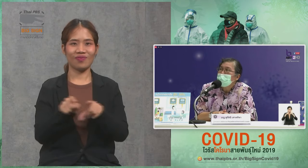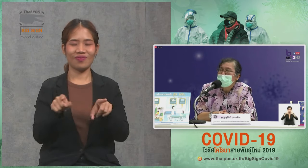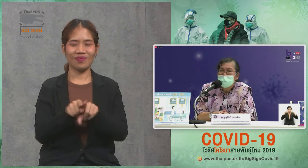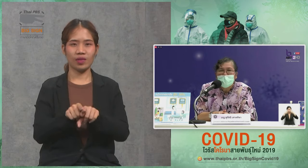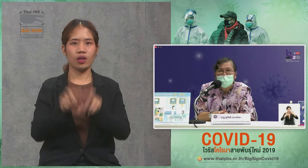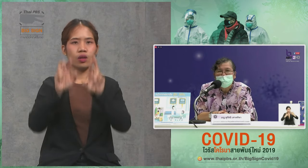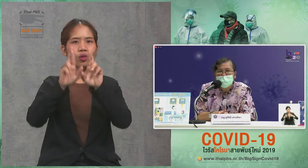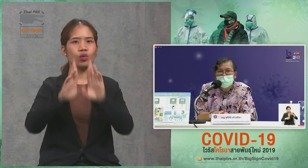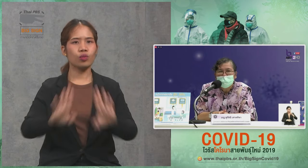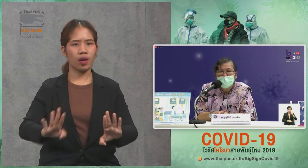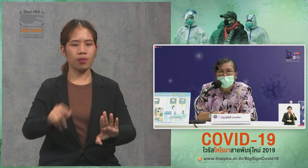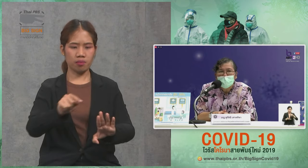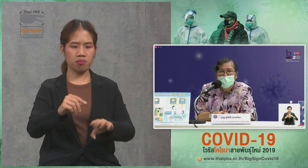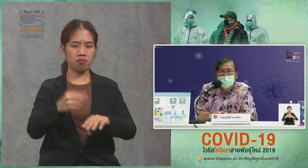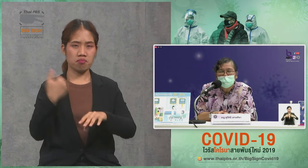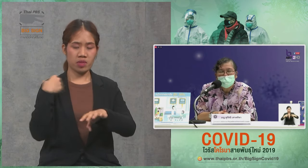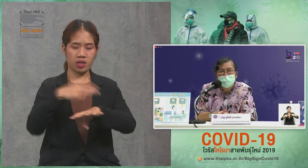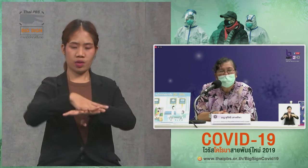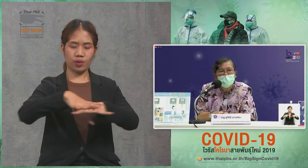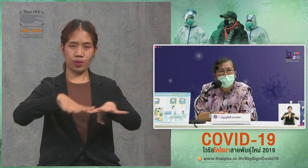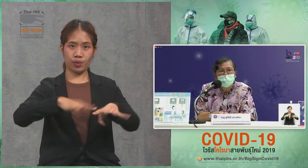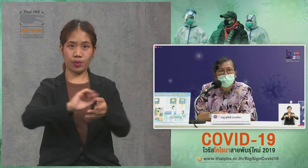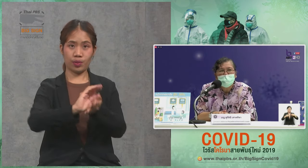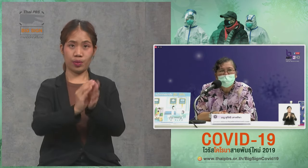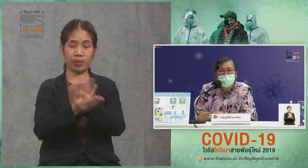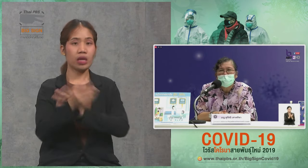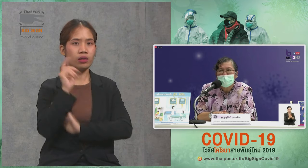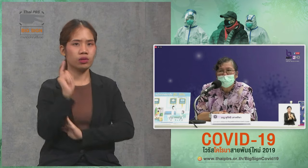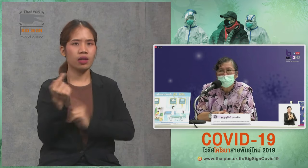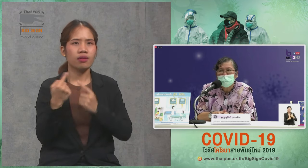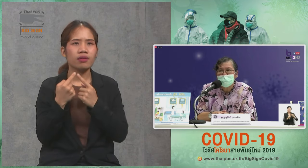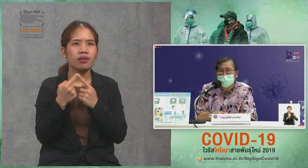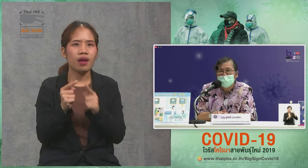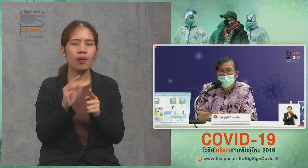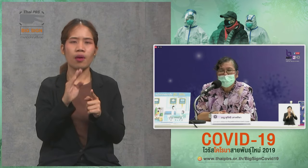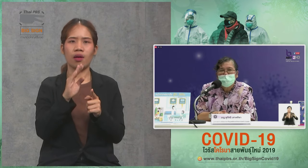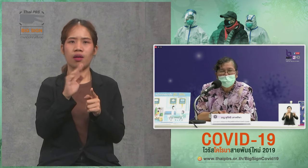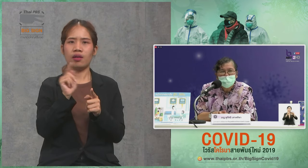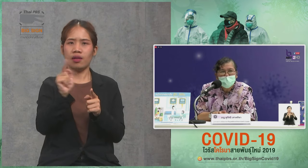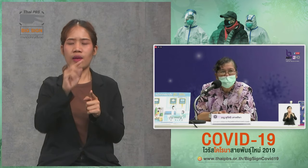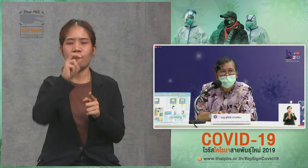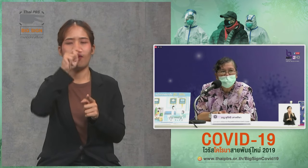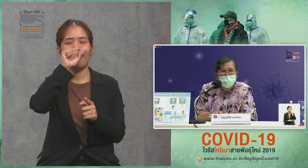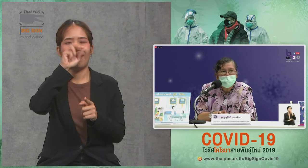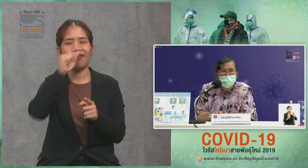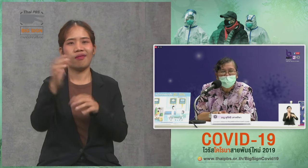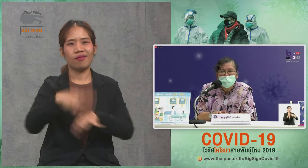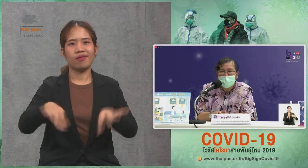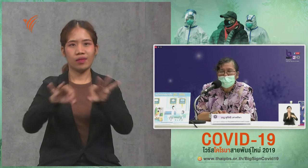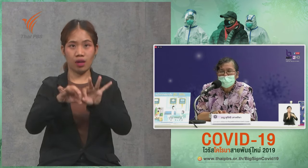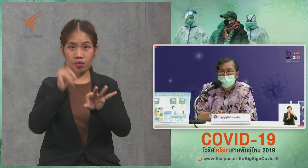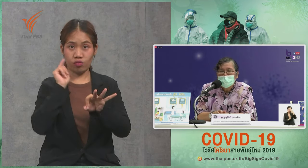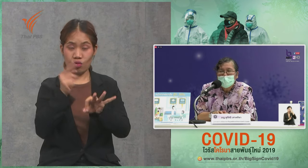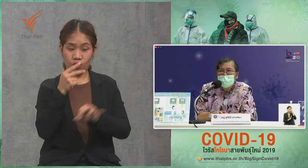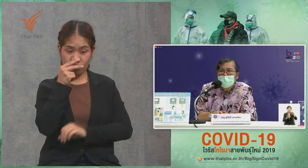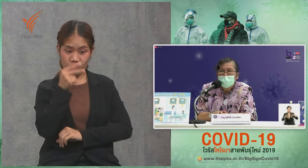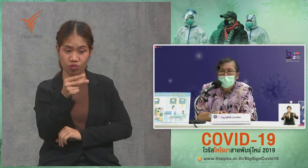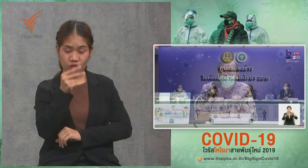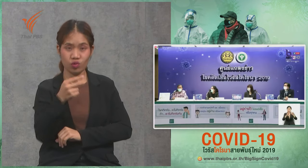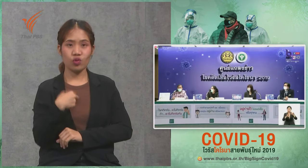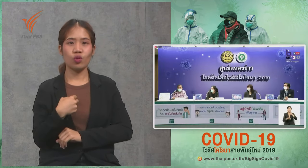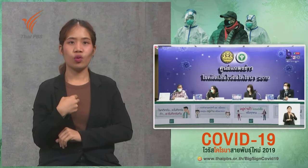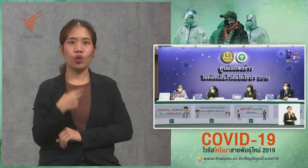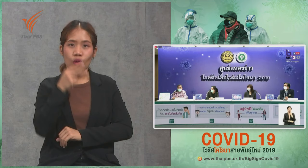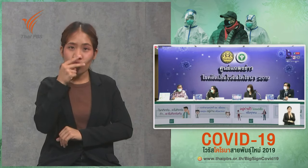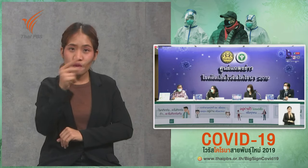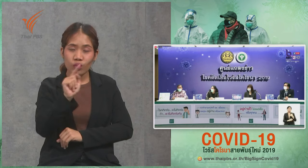เนี่ยมีการเปลี่ยนแปลงก็จริงแต่พอสิ่งสำคัญเมื่อมีการเทสเนี่ยสิ่งสำคัญก็คือต้องวัดว่าการผ่าน